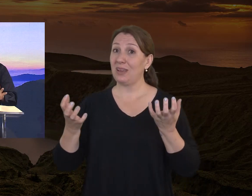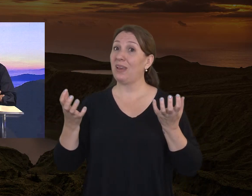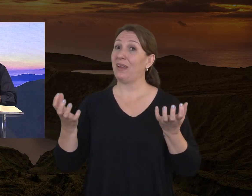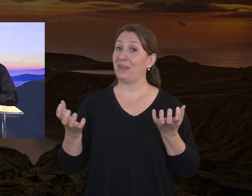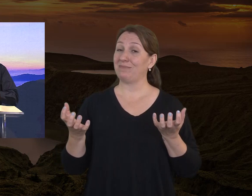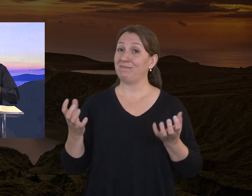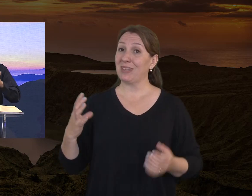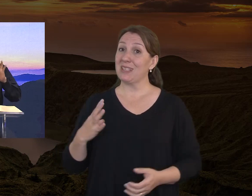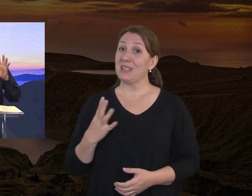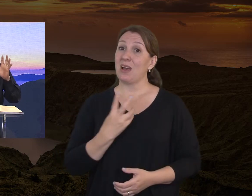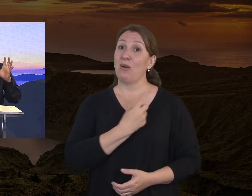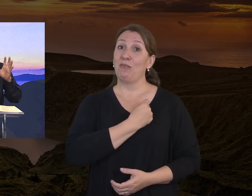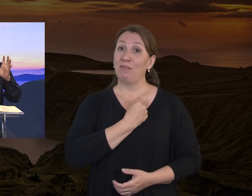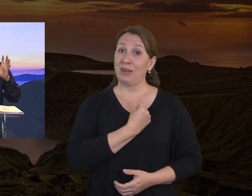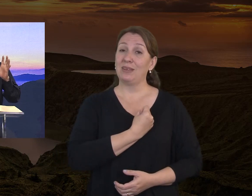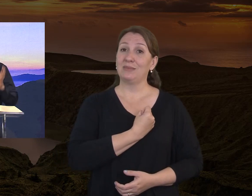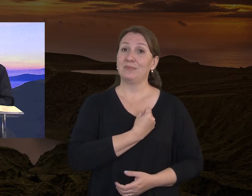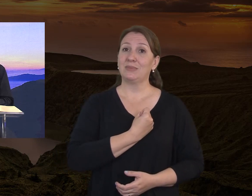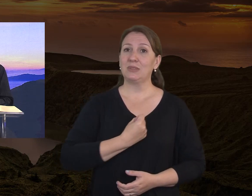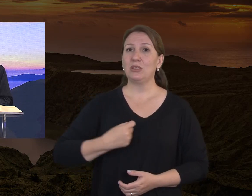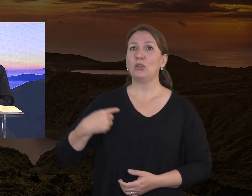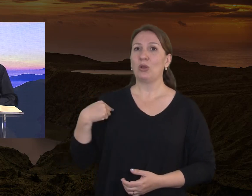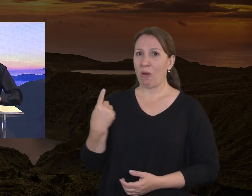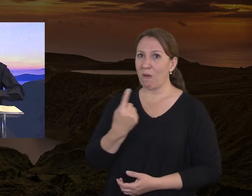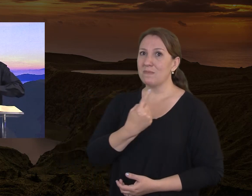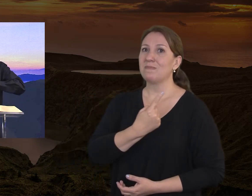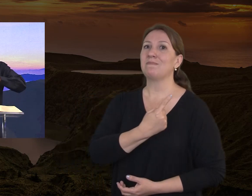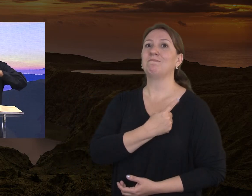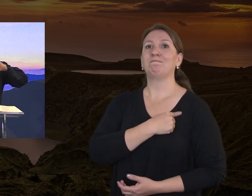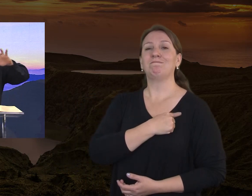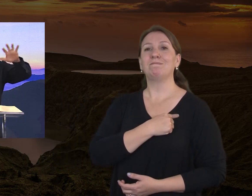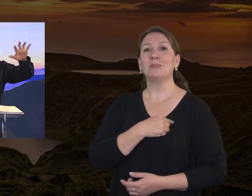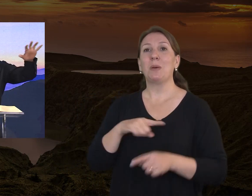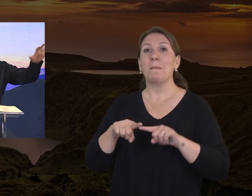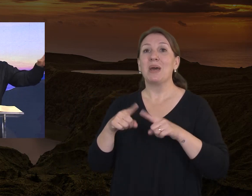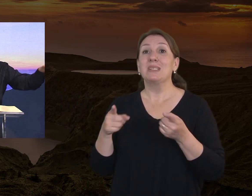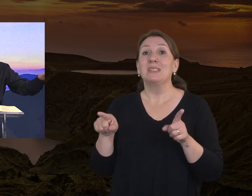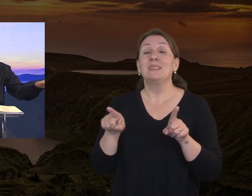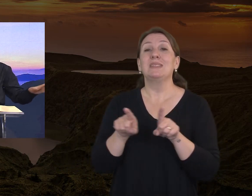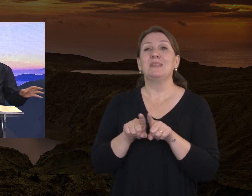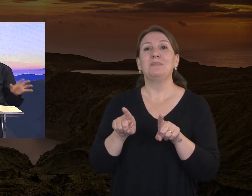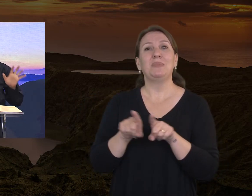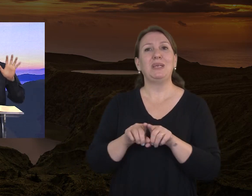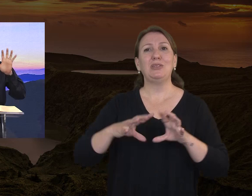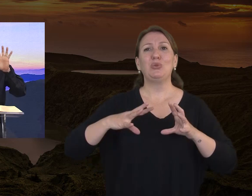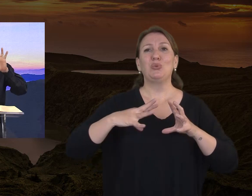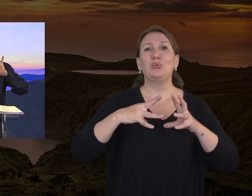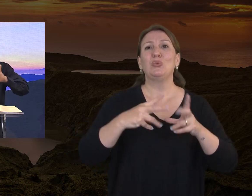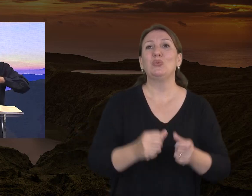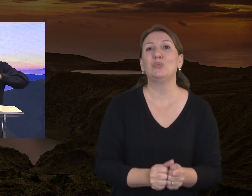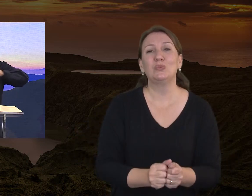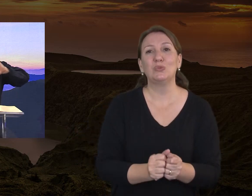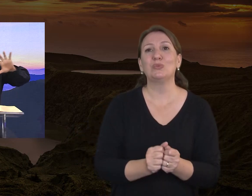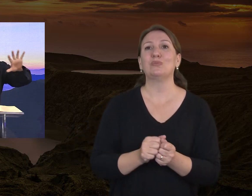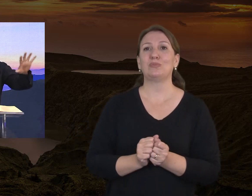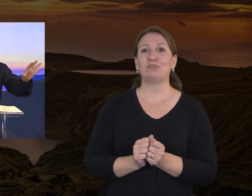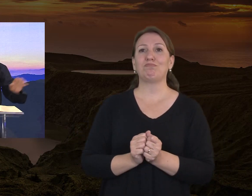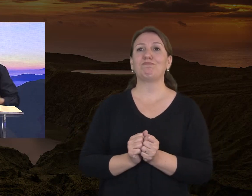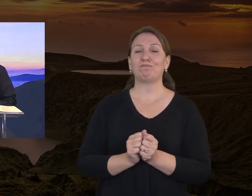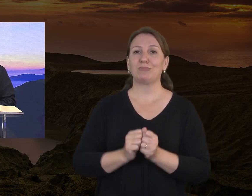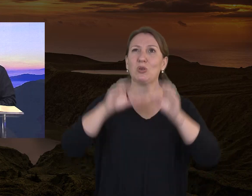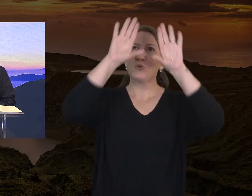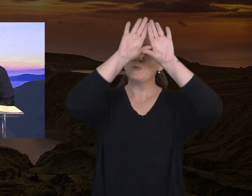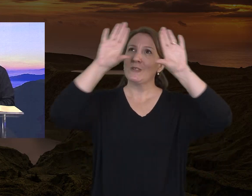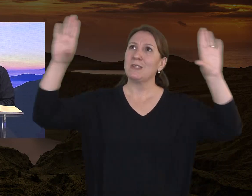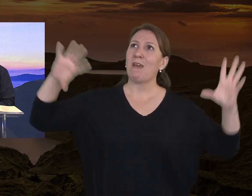homem, Deus quer redimir também, por meio da morte de Cristo, todas as coisas, para reconciliar todas